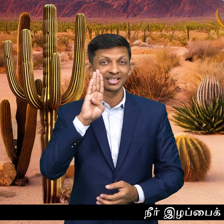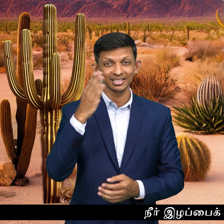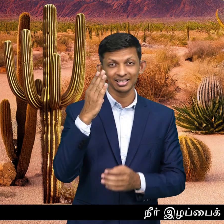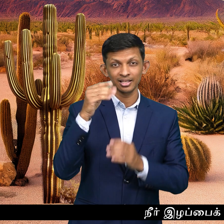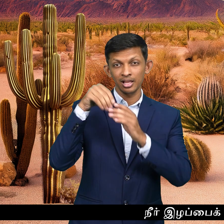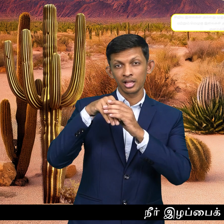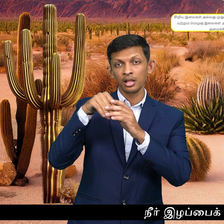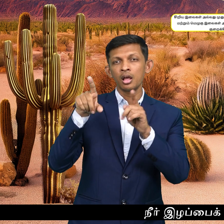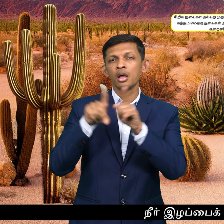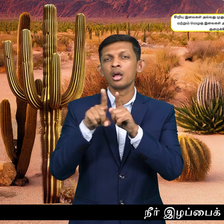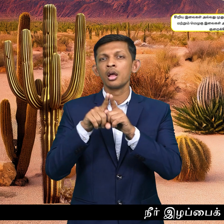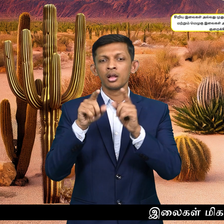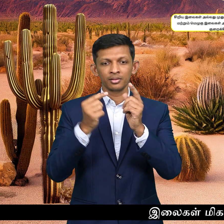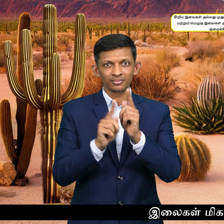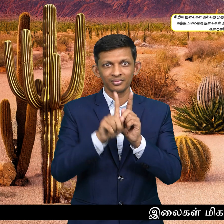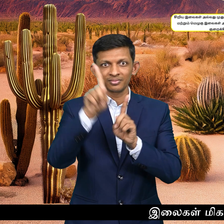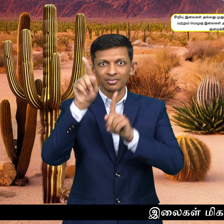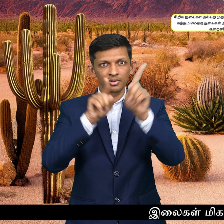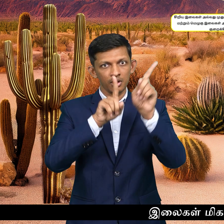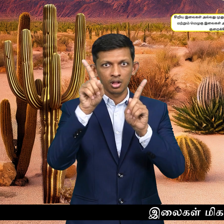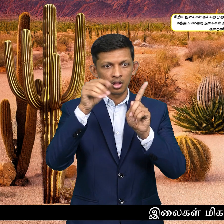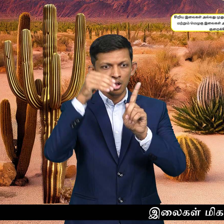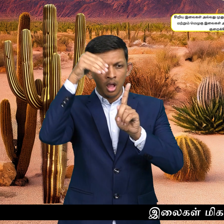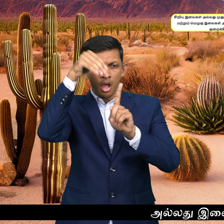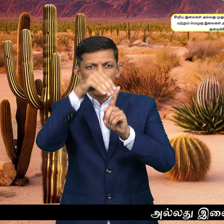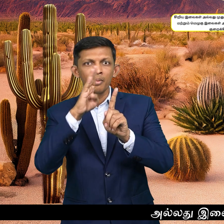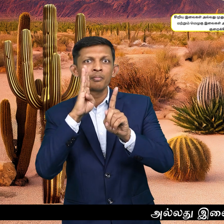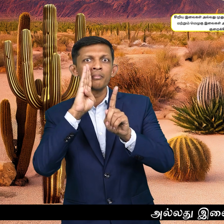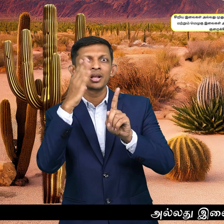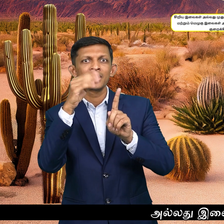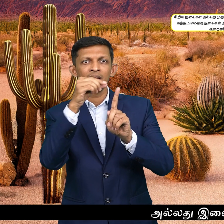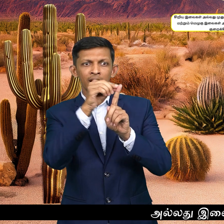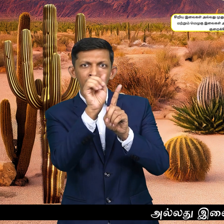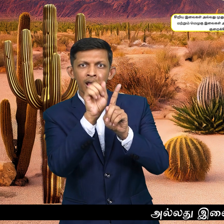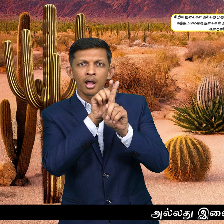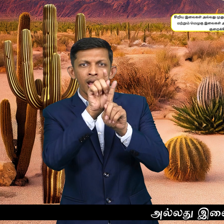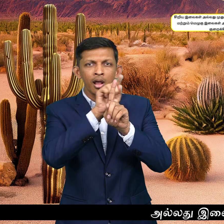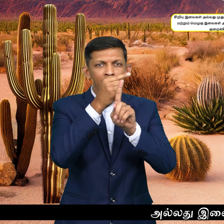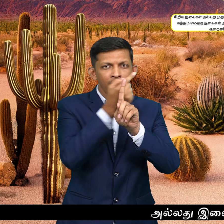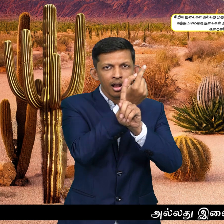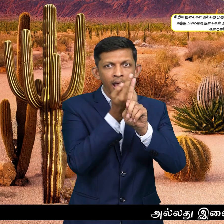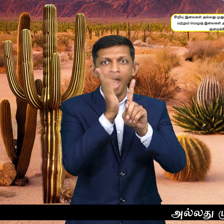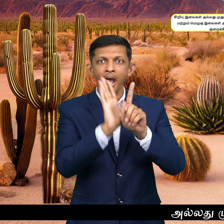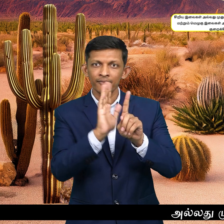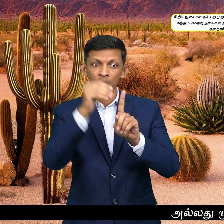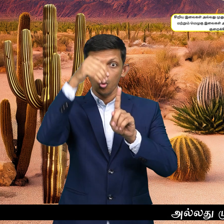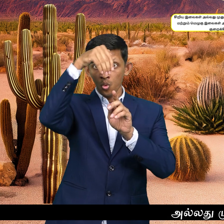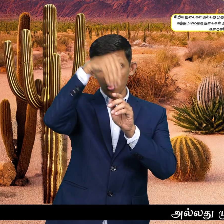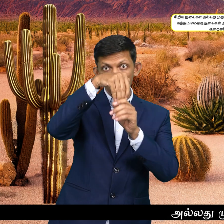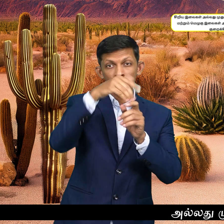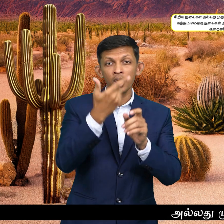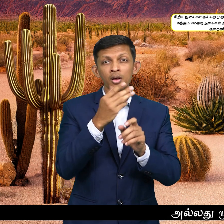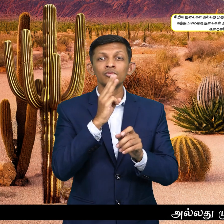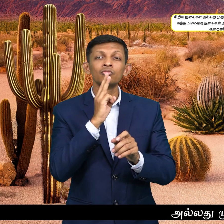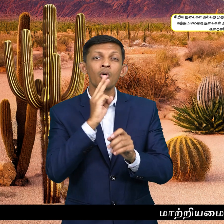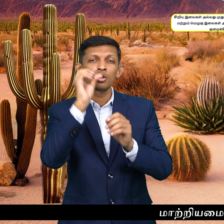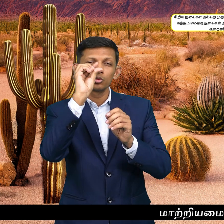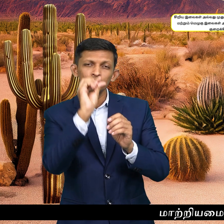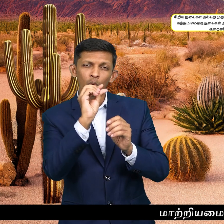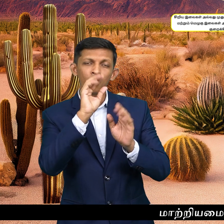நீர் இழப்பை குறைக்க அவற்றின் இலைகள் மிக சிறியதாகவும் அல்லது இலைகள் இல்லாமலும் அல்லது